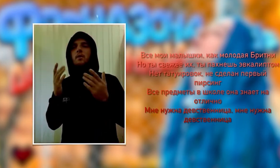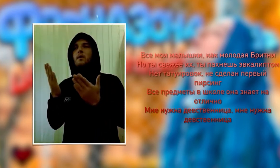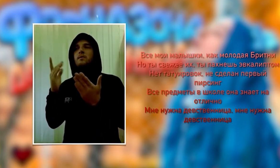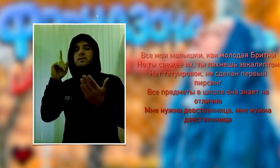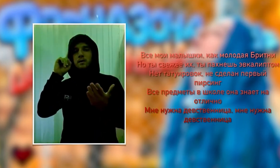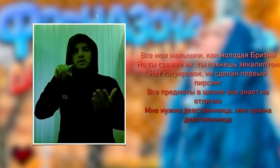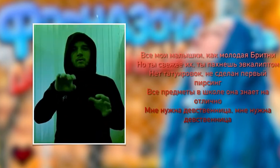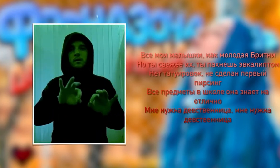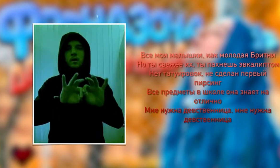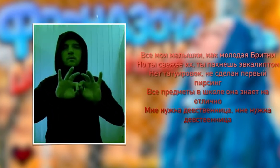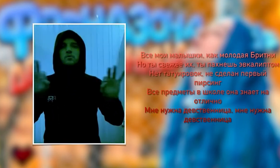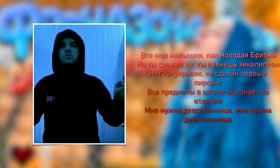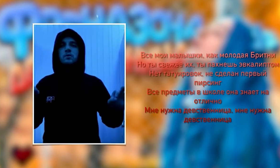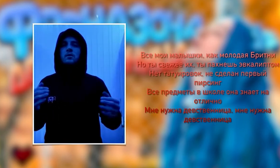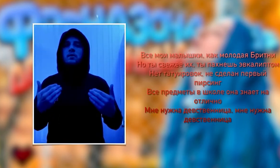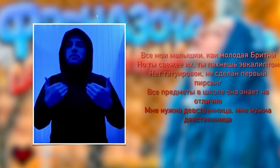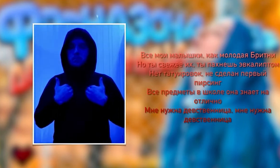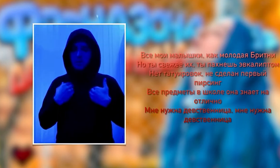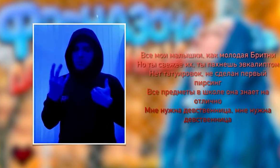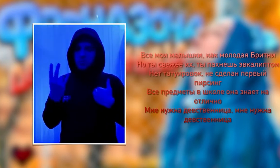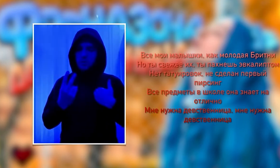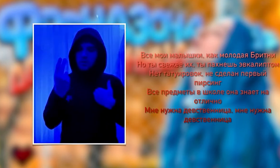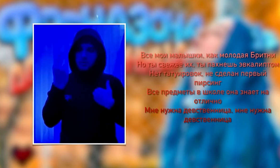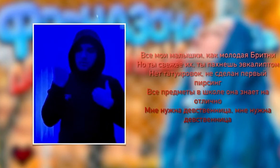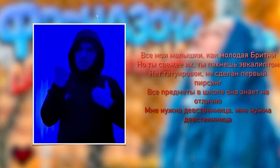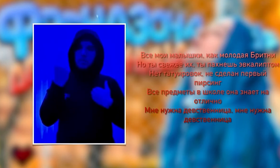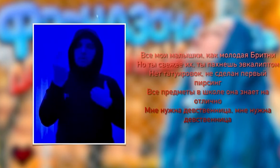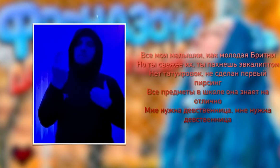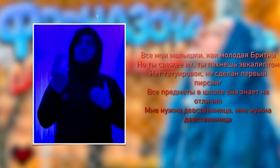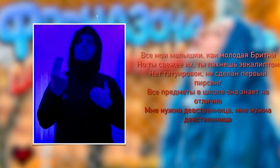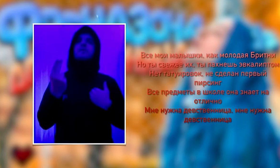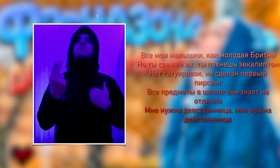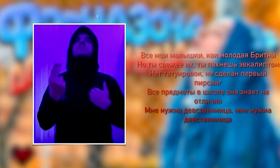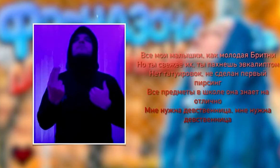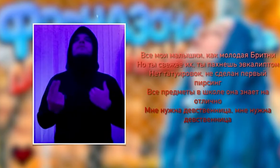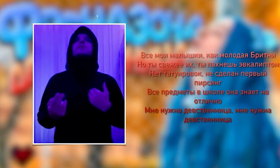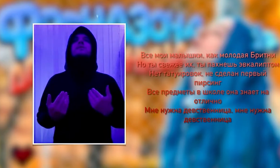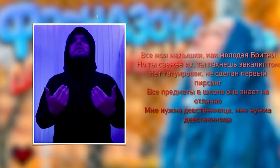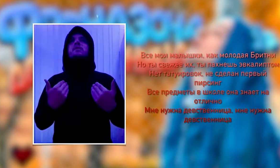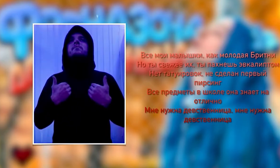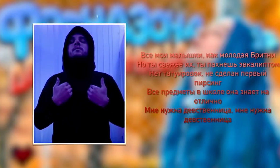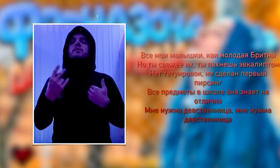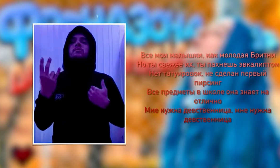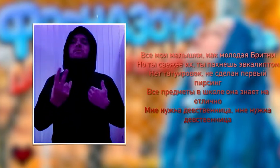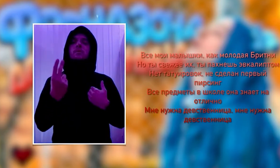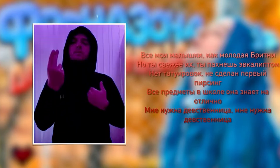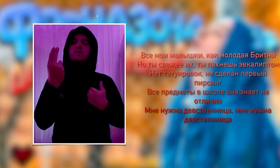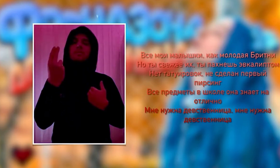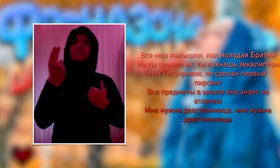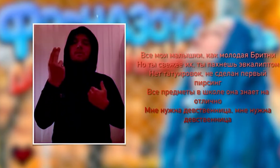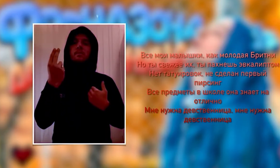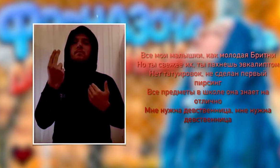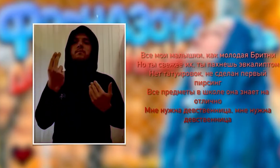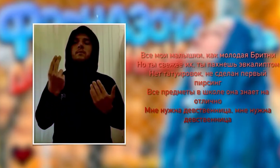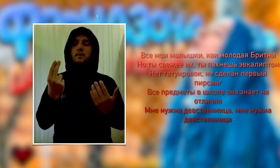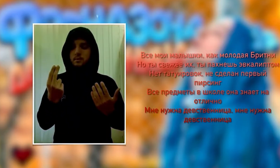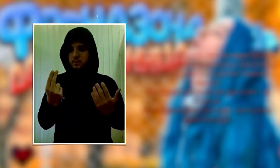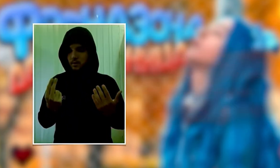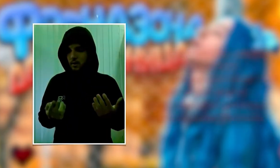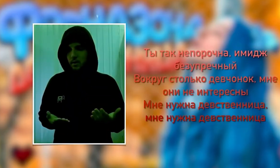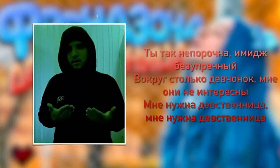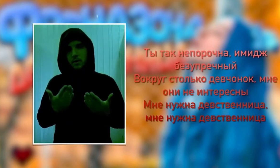она знает отлично. Мне нужна девственница, мне нужна